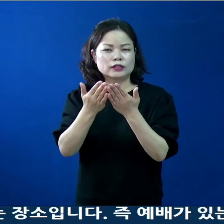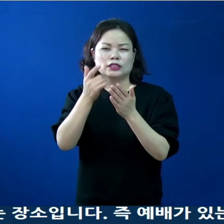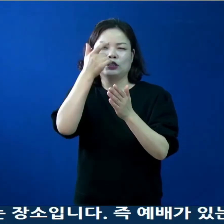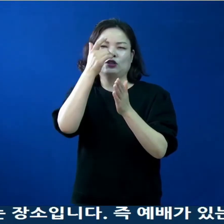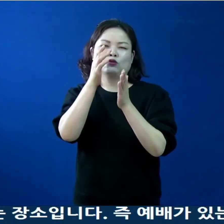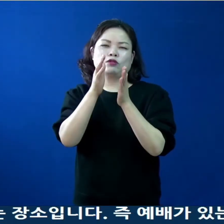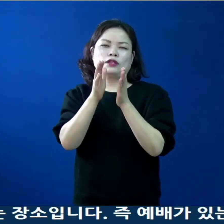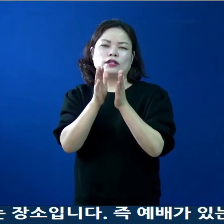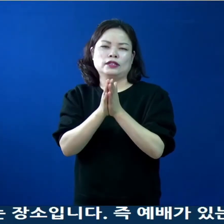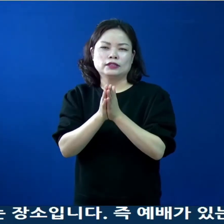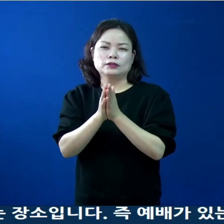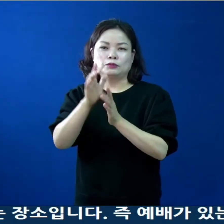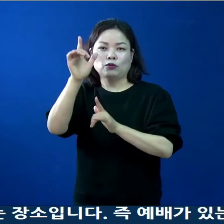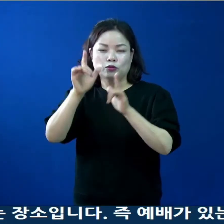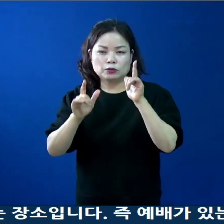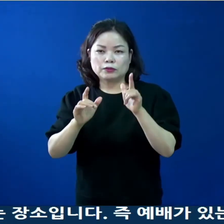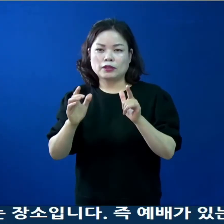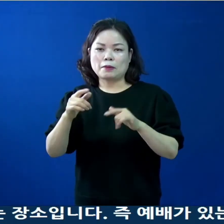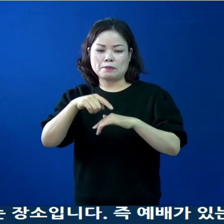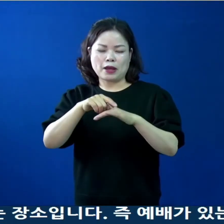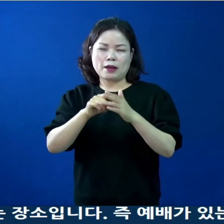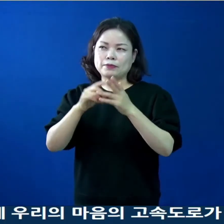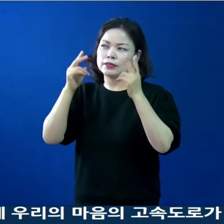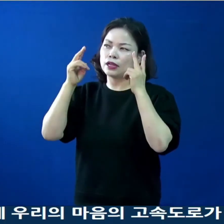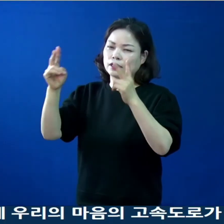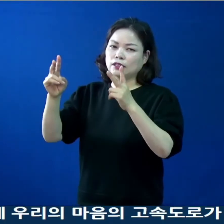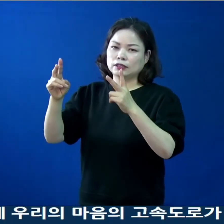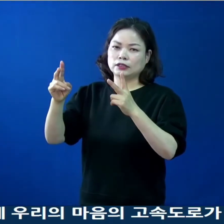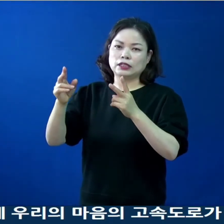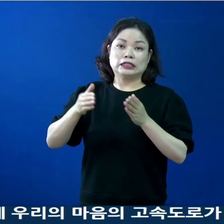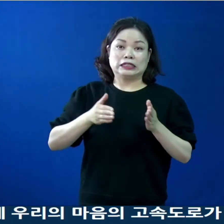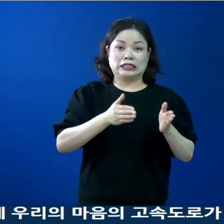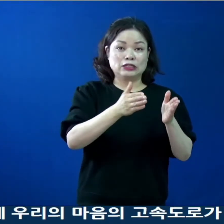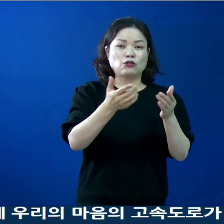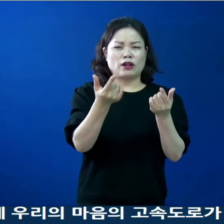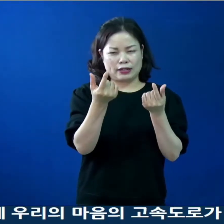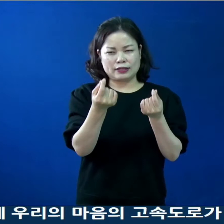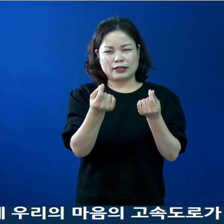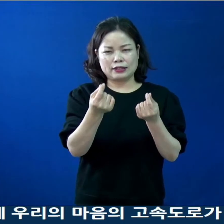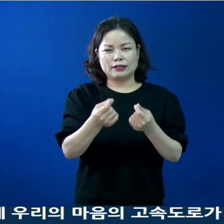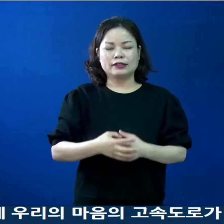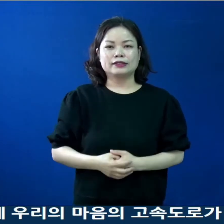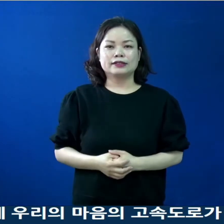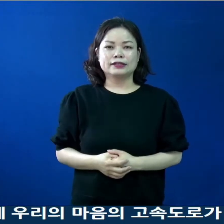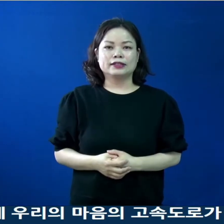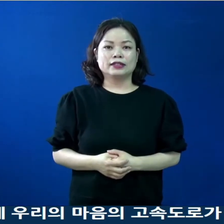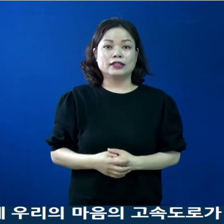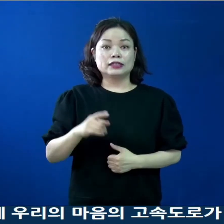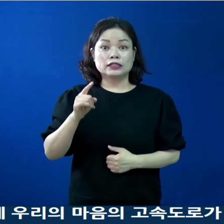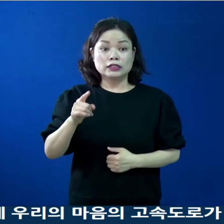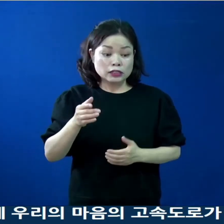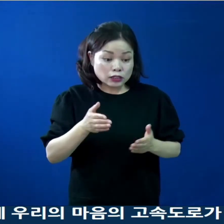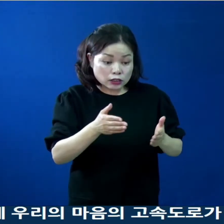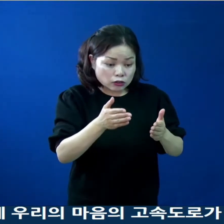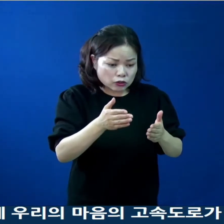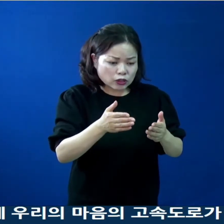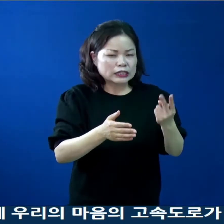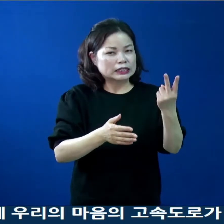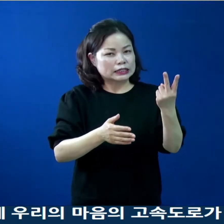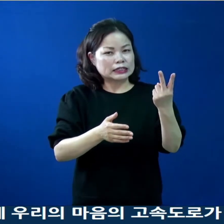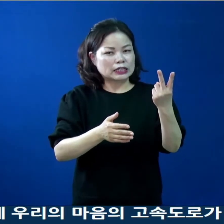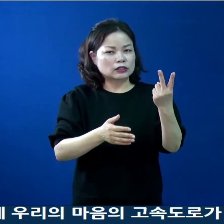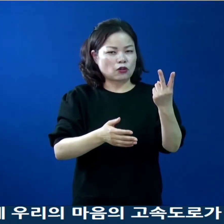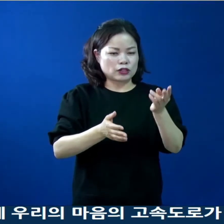사람이 마음의 시온을 향한 고속도로가 뚫려 있는 사람입니다. 그 고속도로는 2차선 정도가